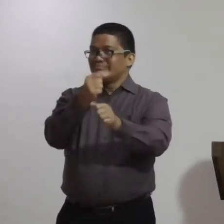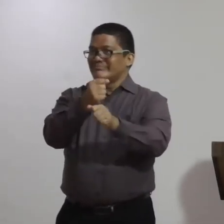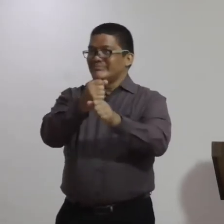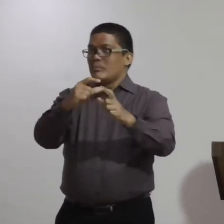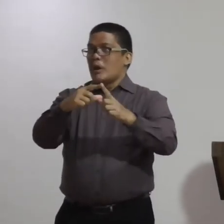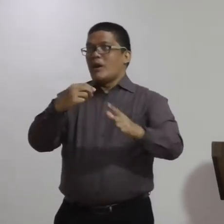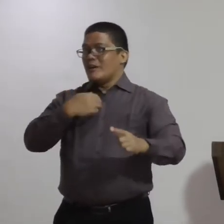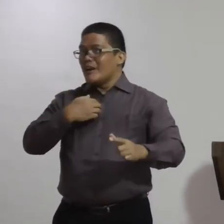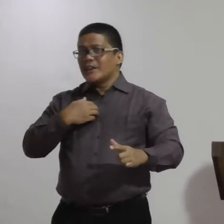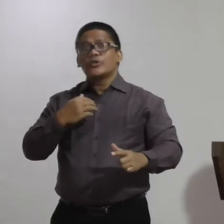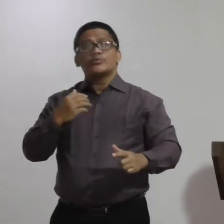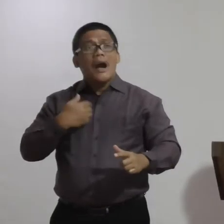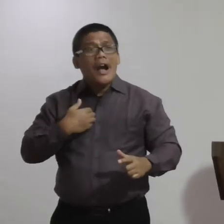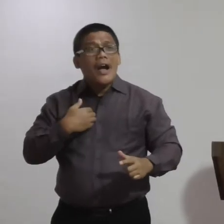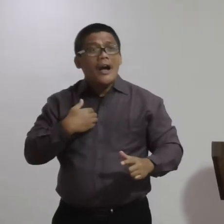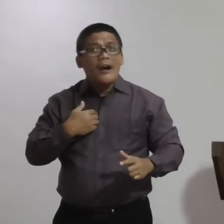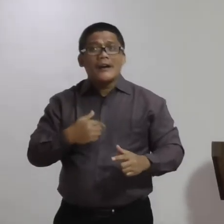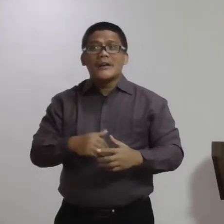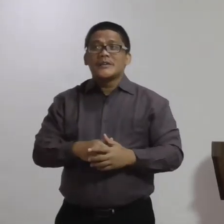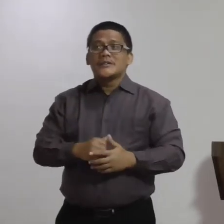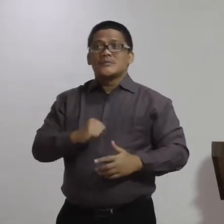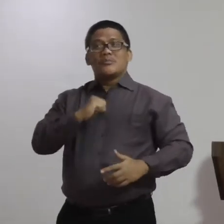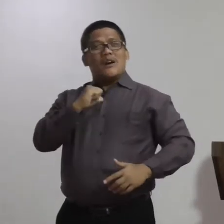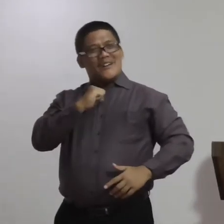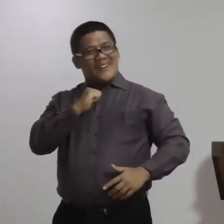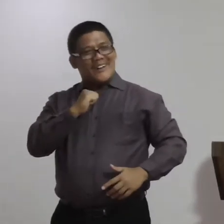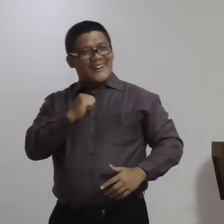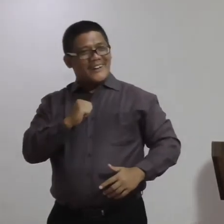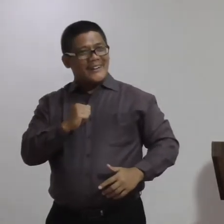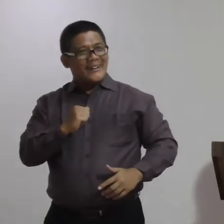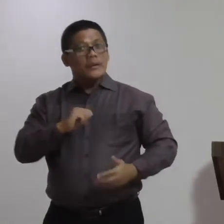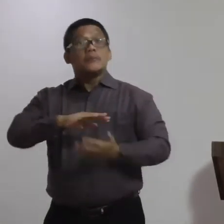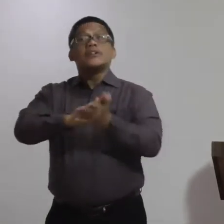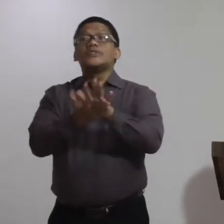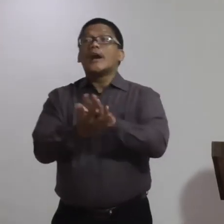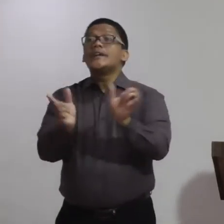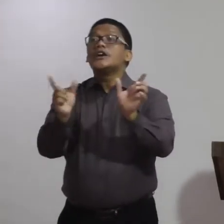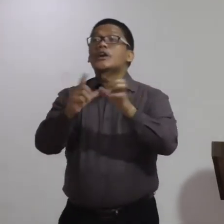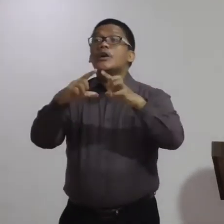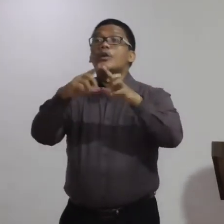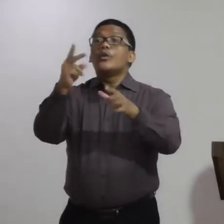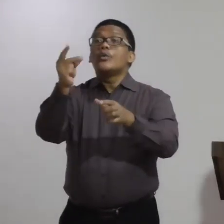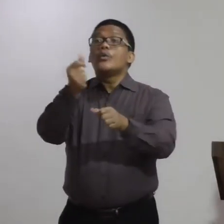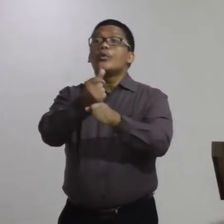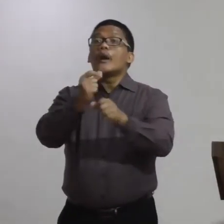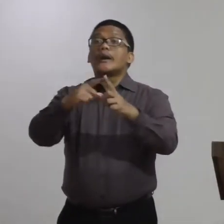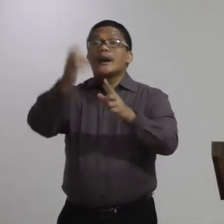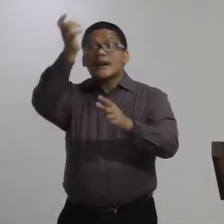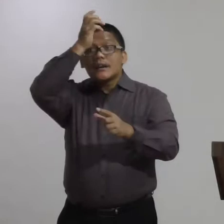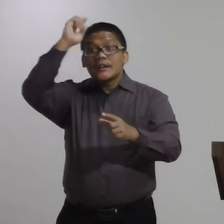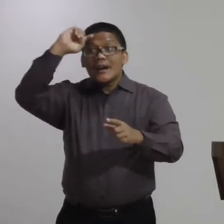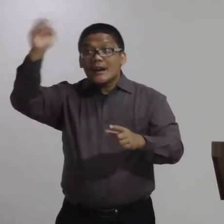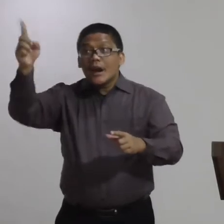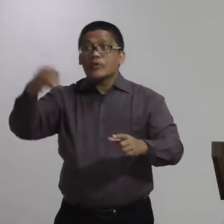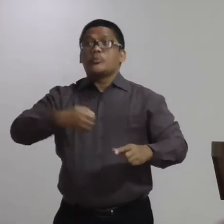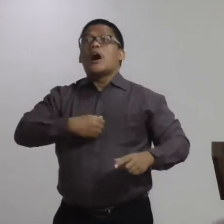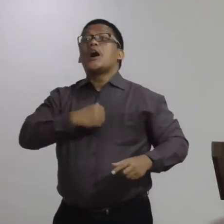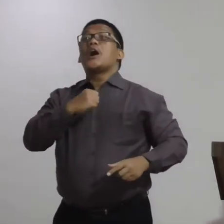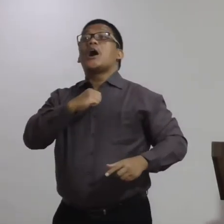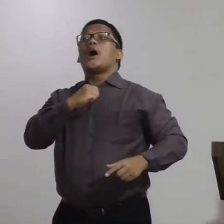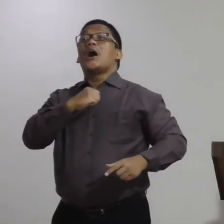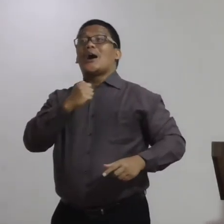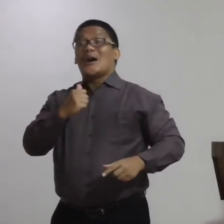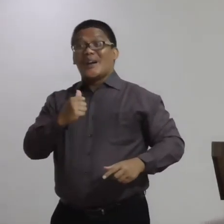kalau kita menjadi warga kerajaan Allah. Ya, warga kerajaan Allah.